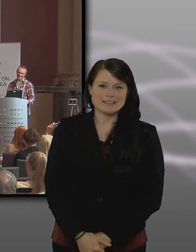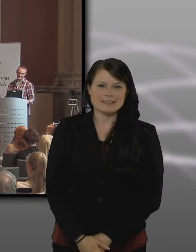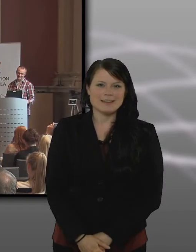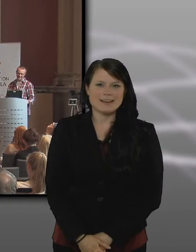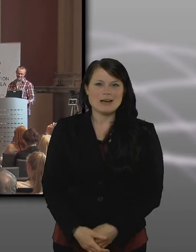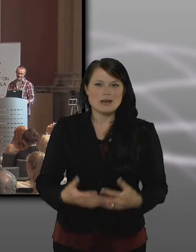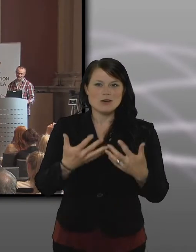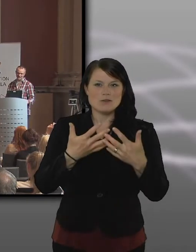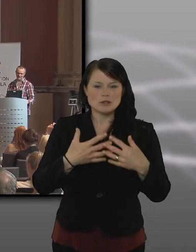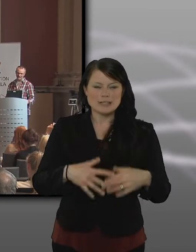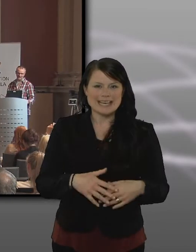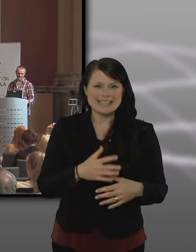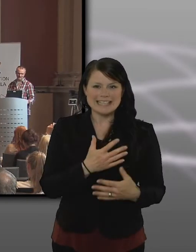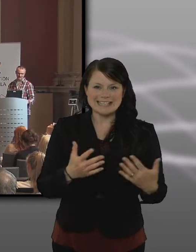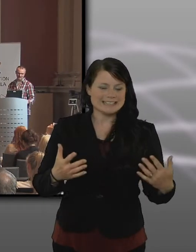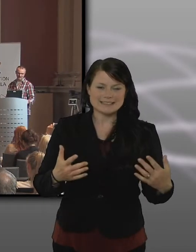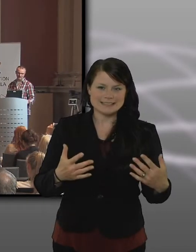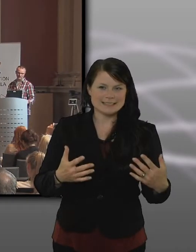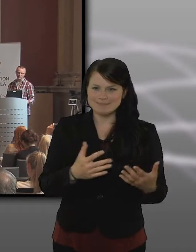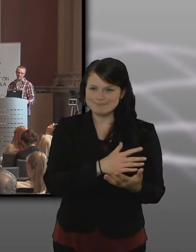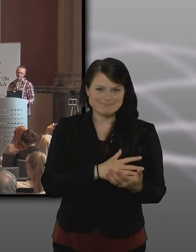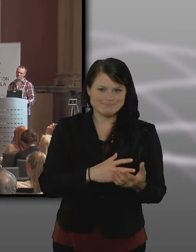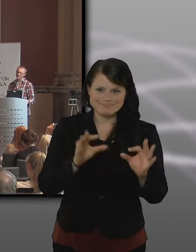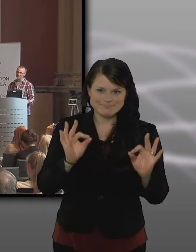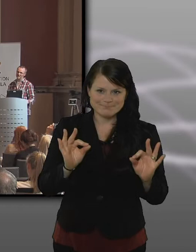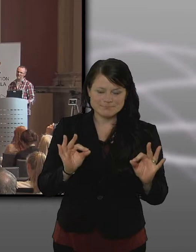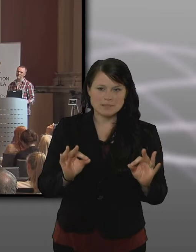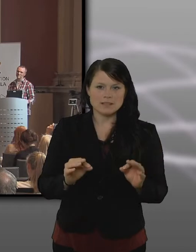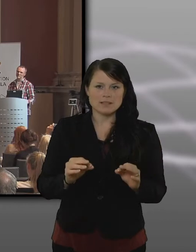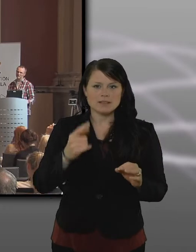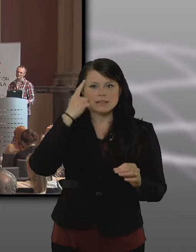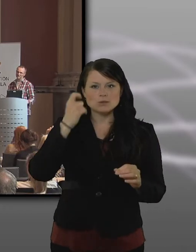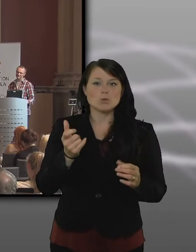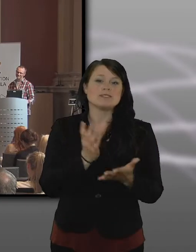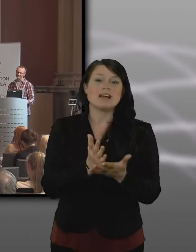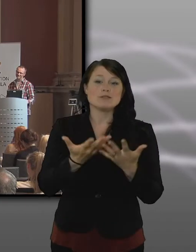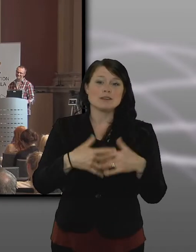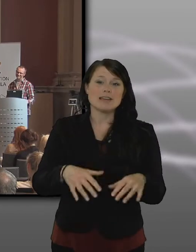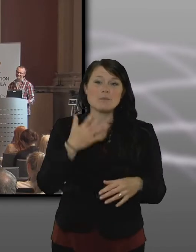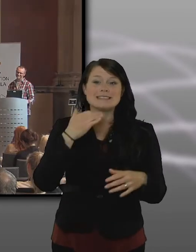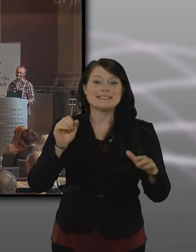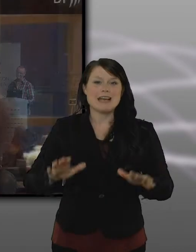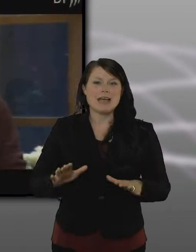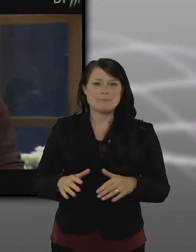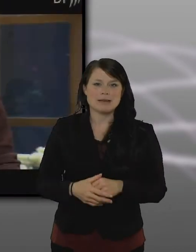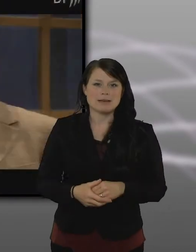funkar inte jättebra här inne. Förmodligen funkar det mycket bättre hemma.